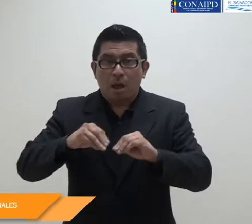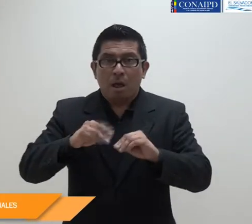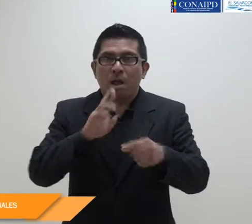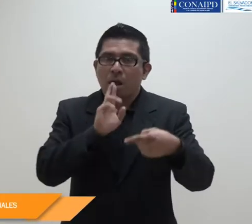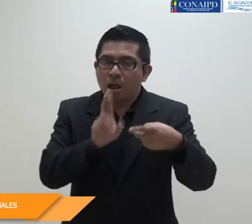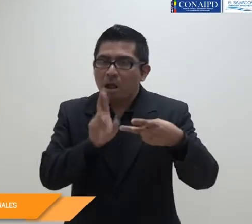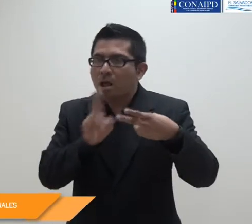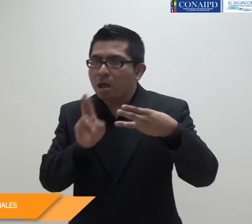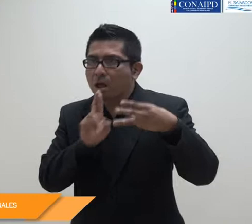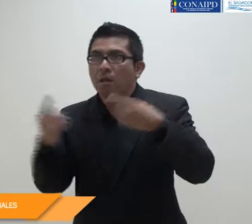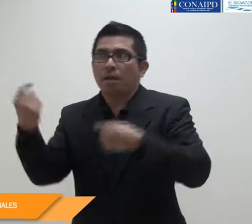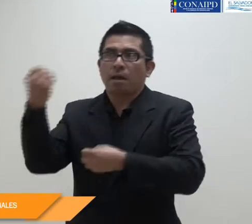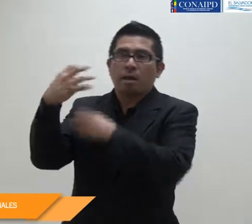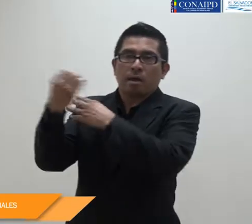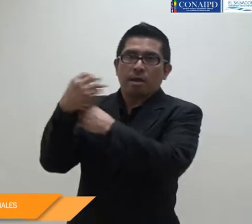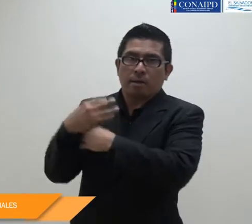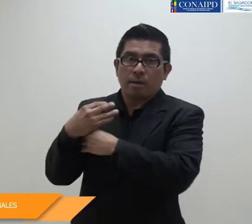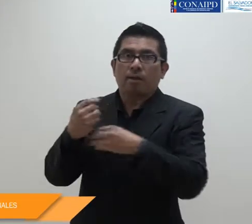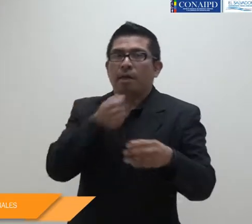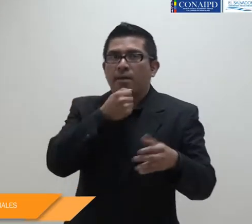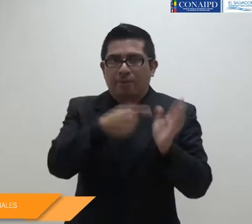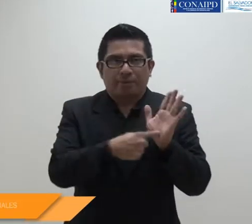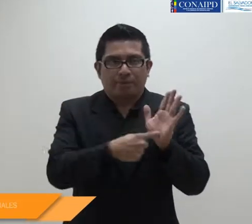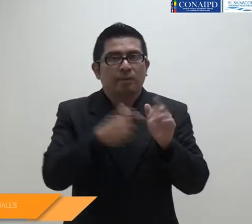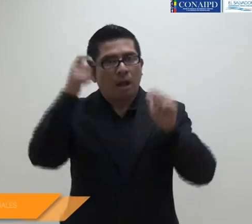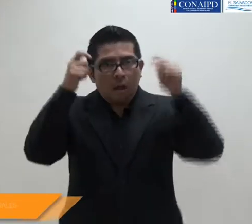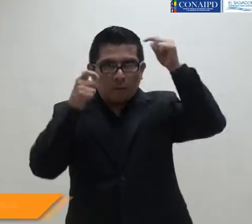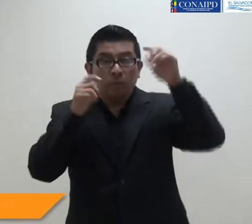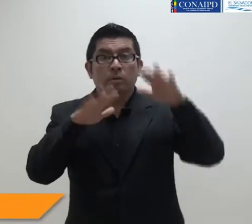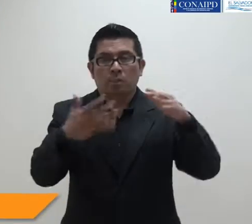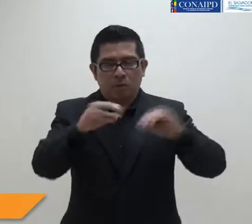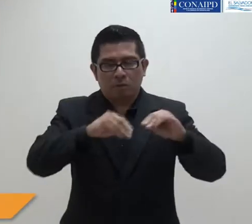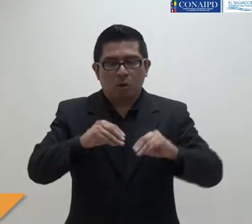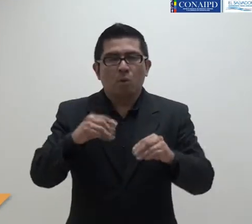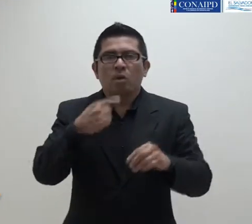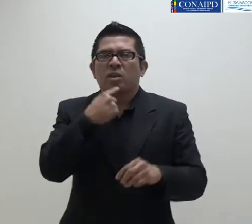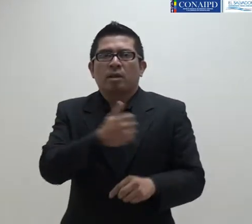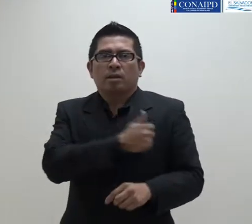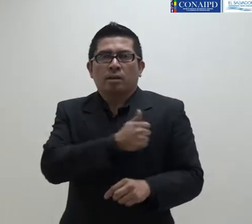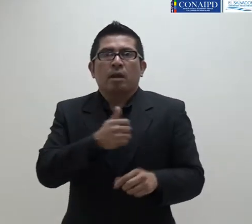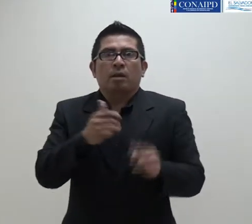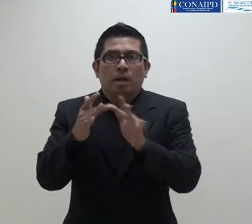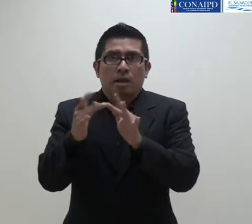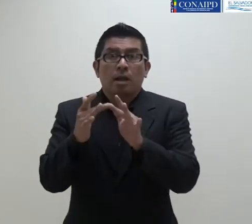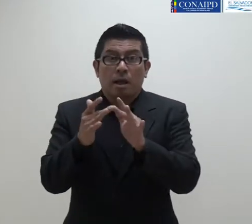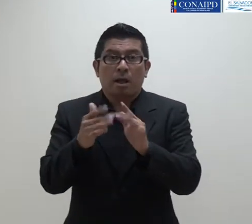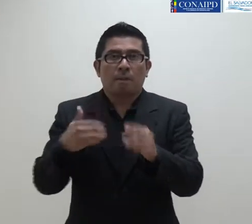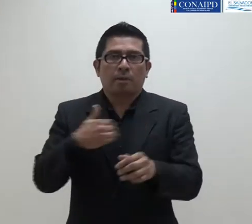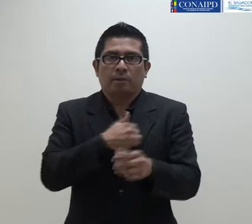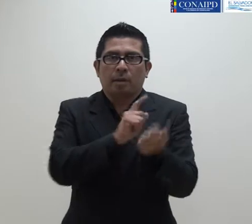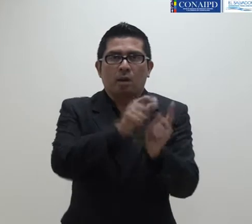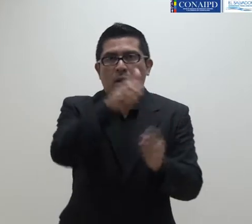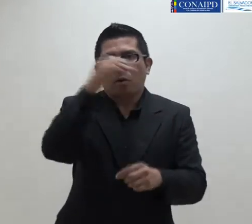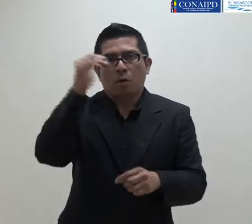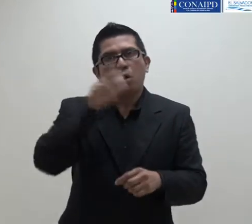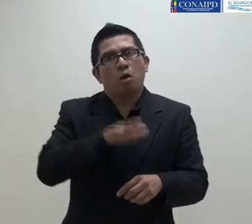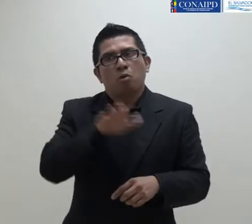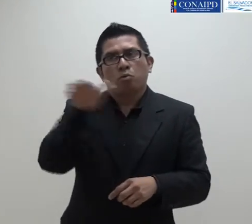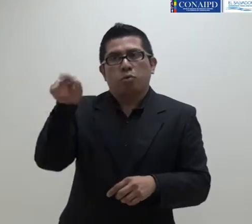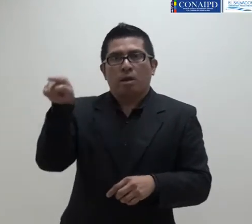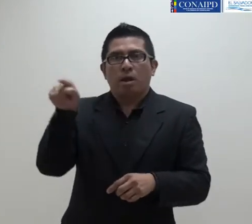cada observación planteada en el informe. La información se unificó a través del Ministerio de Relaciones Exteriores, se elevó el informe de